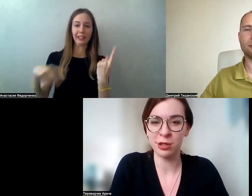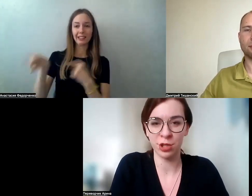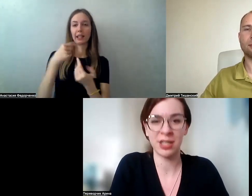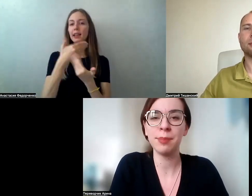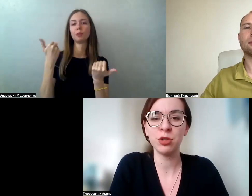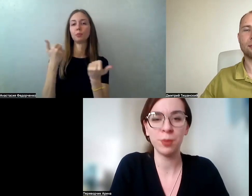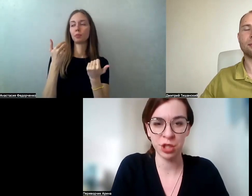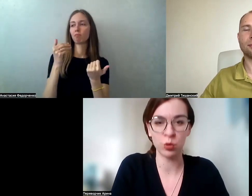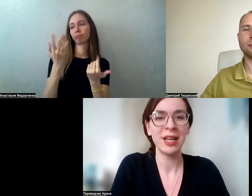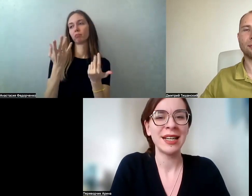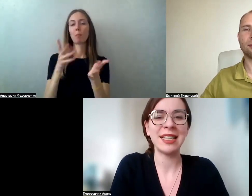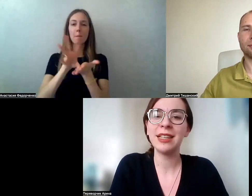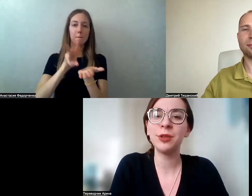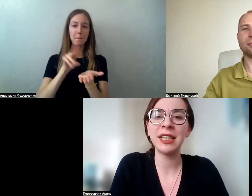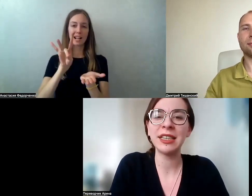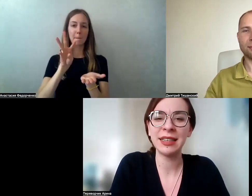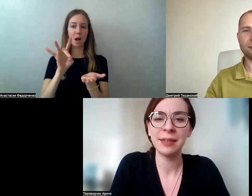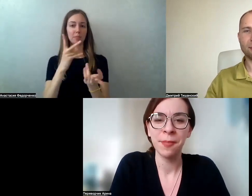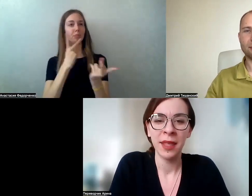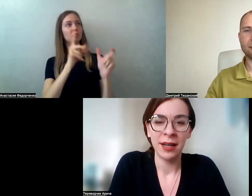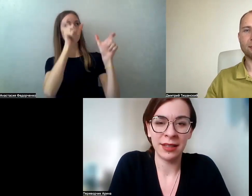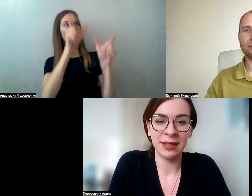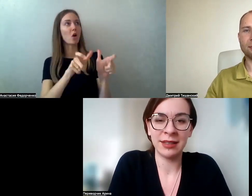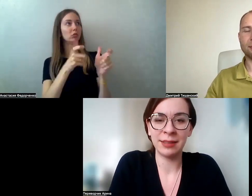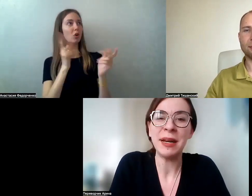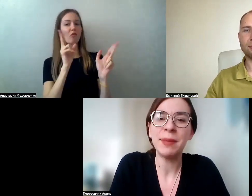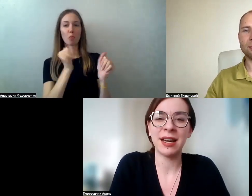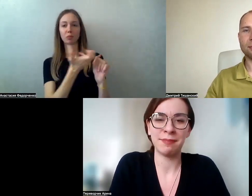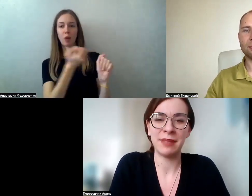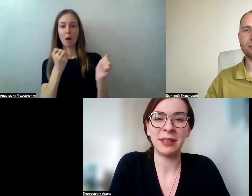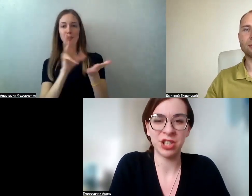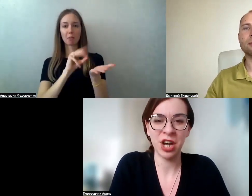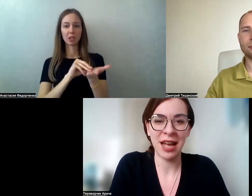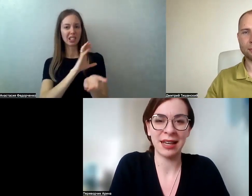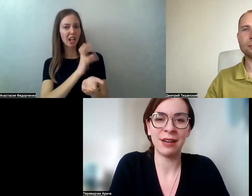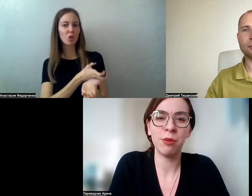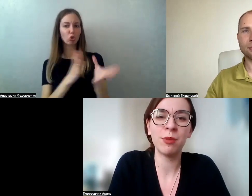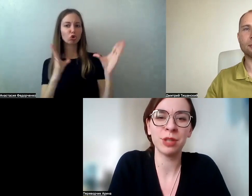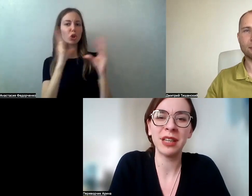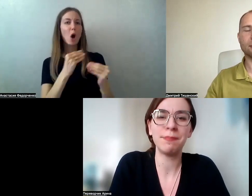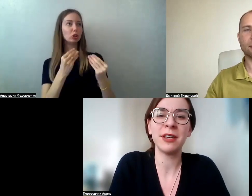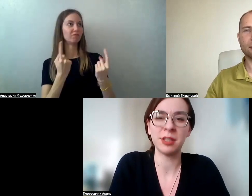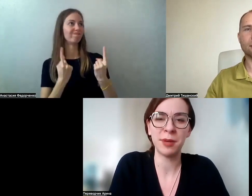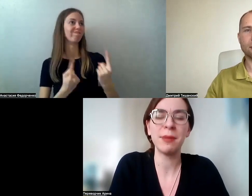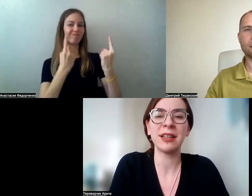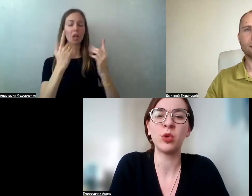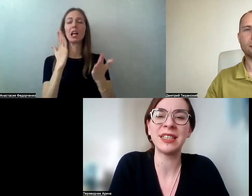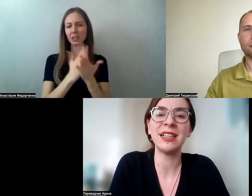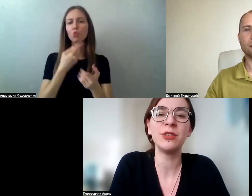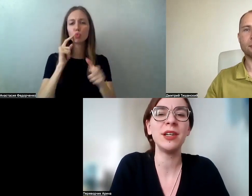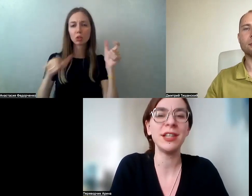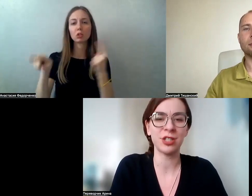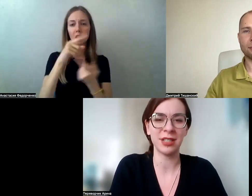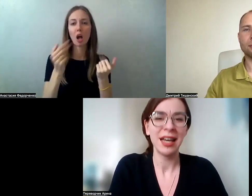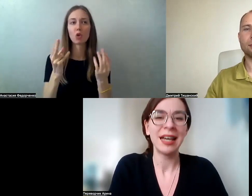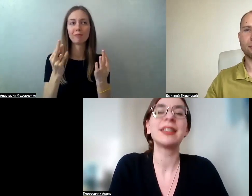больше сложности. Я объясню, почему. Среди глухих нет примера для подражания, кого бы можно было копировать, воспринимать какую-то